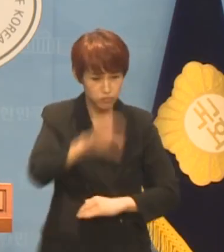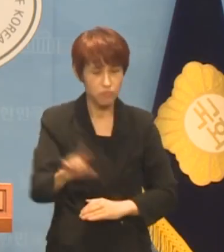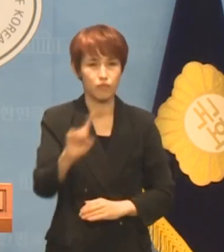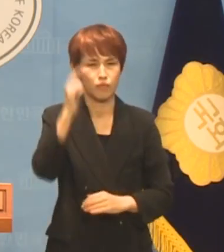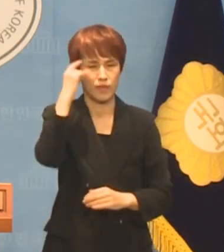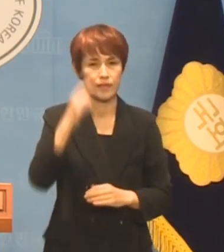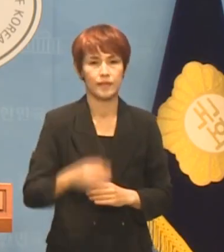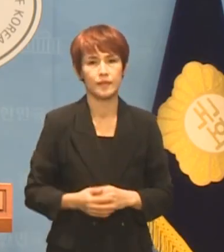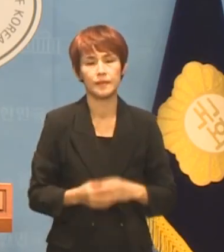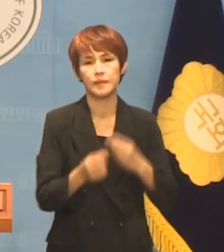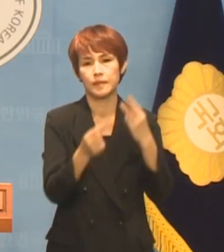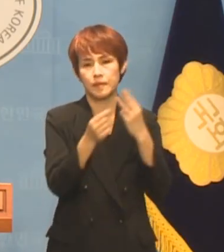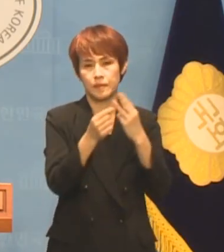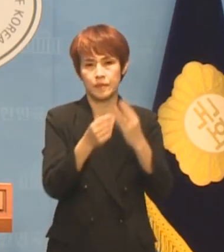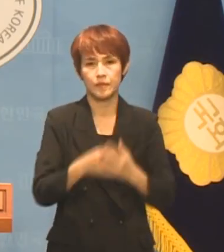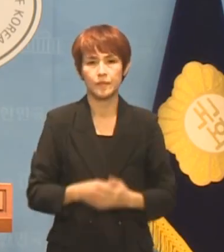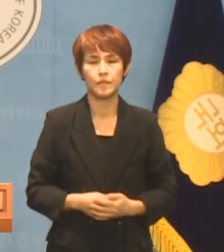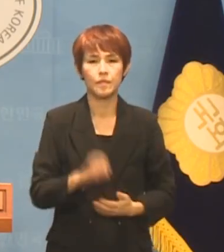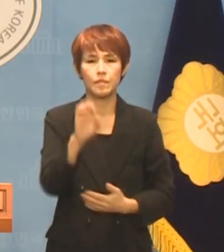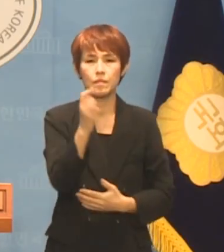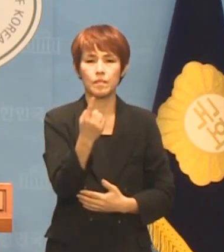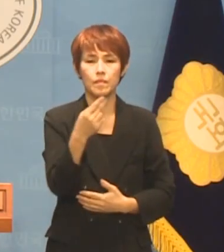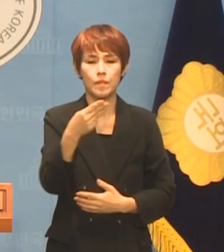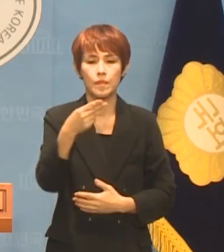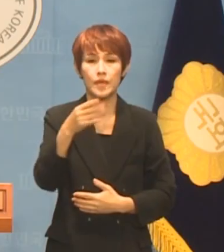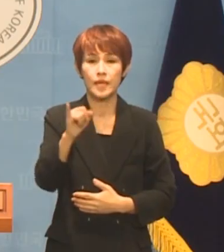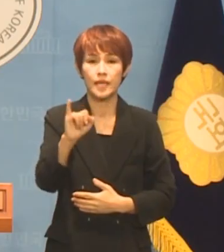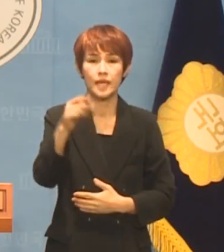세 번째, 12월 18일자 폴리티코 기사입니다.